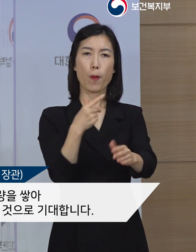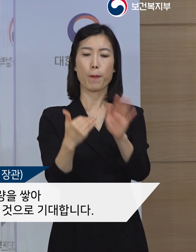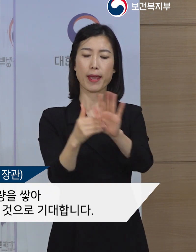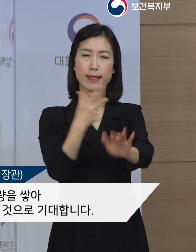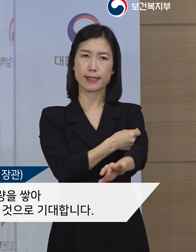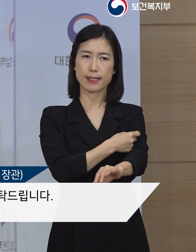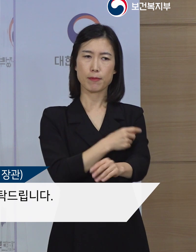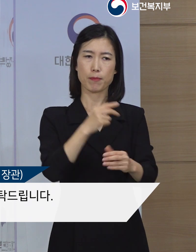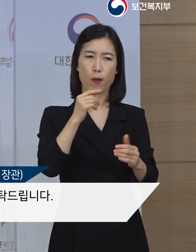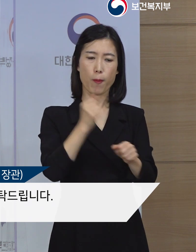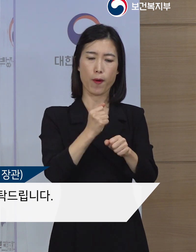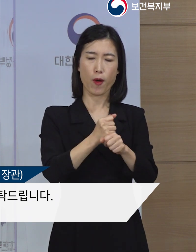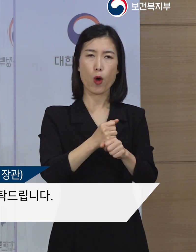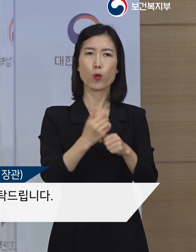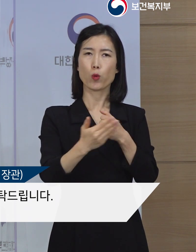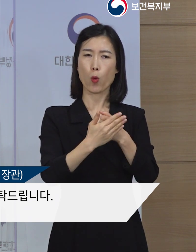기대합니다.